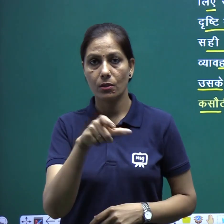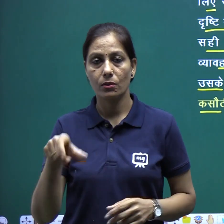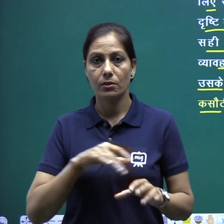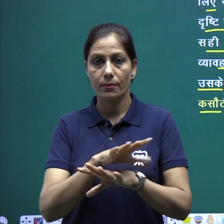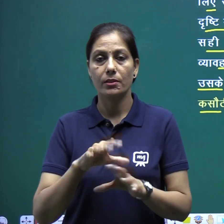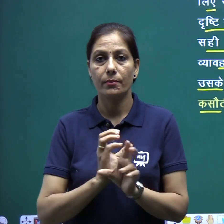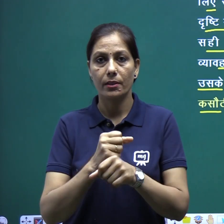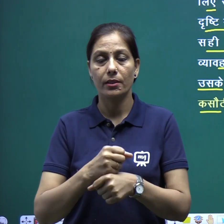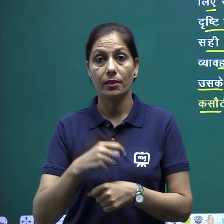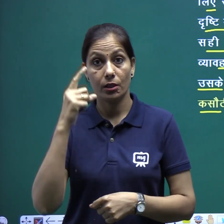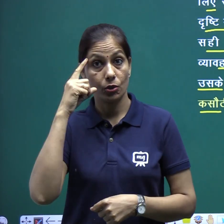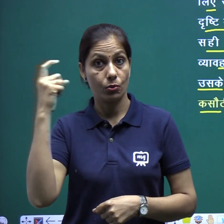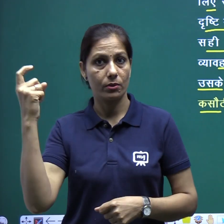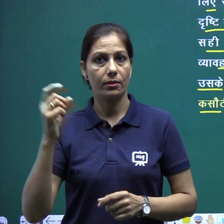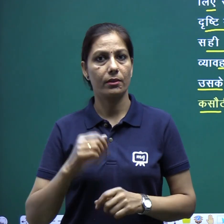परिकल्पना की है।